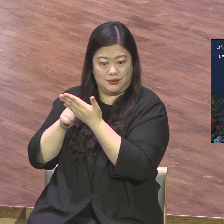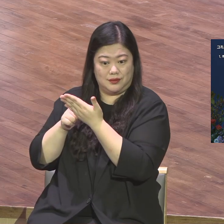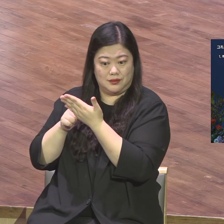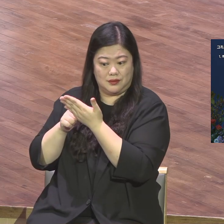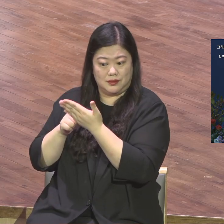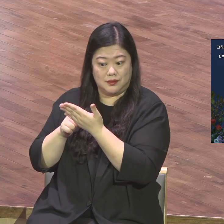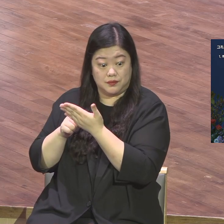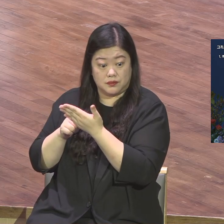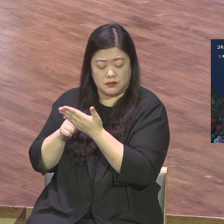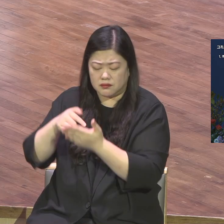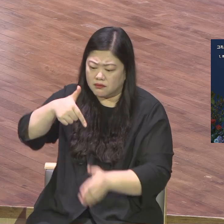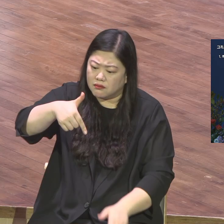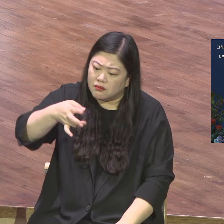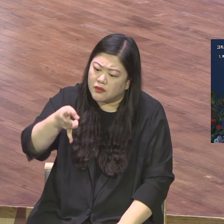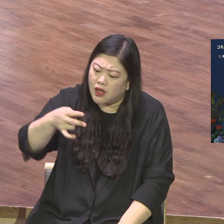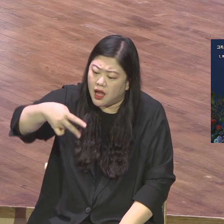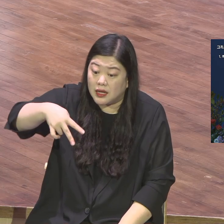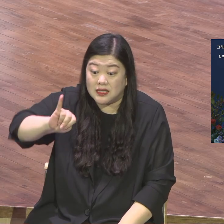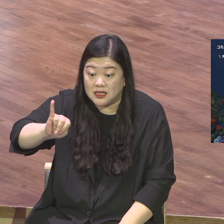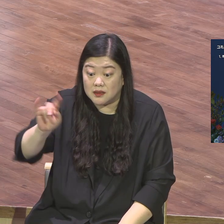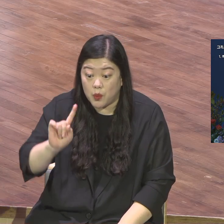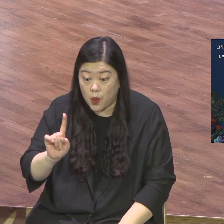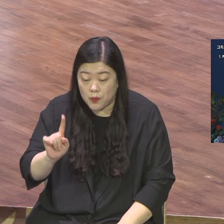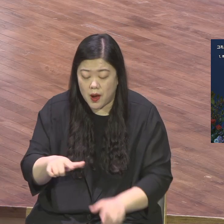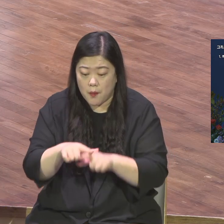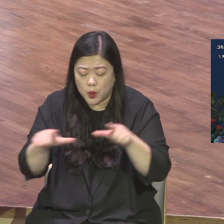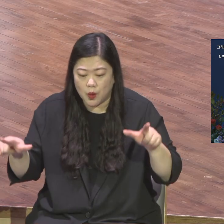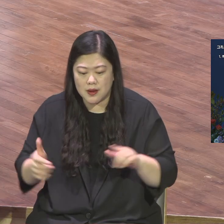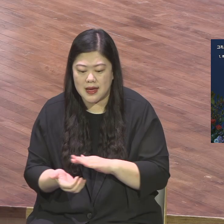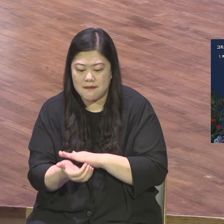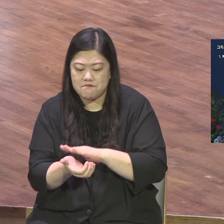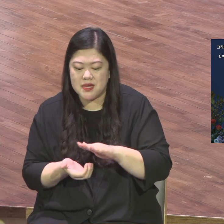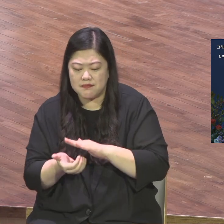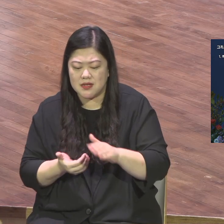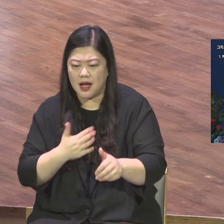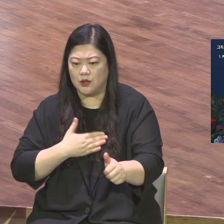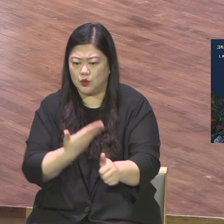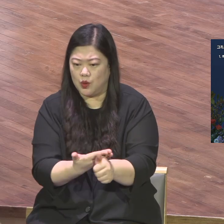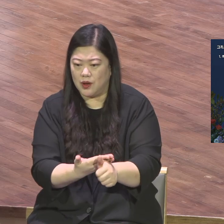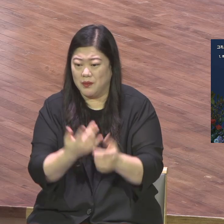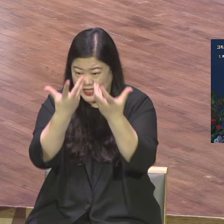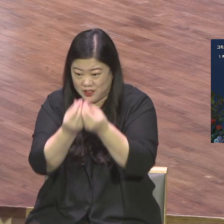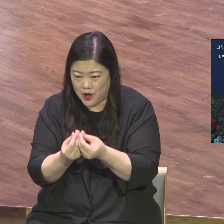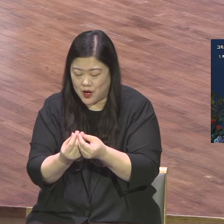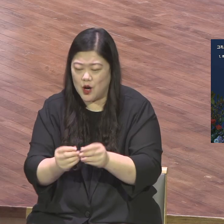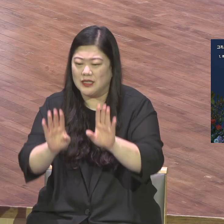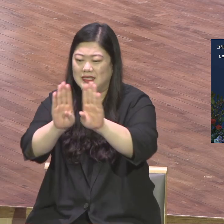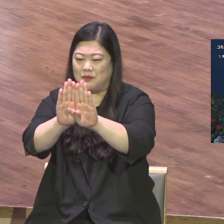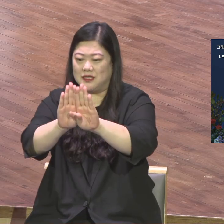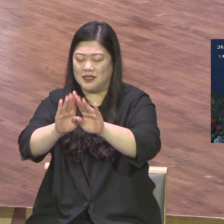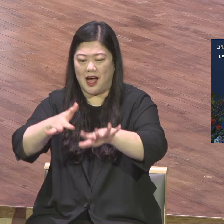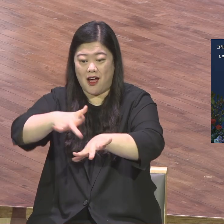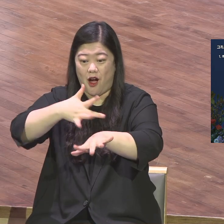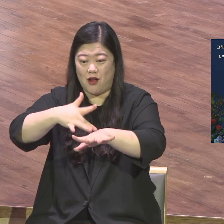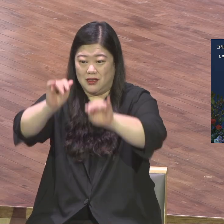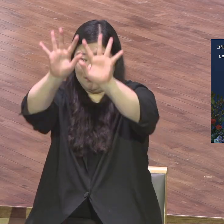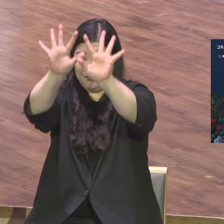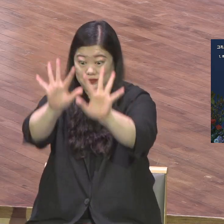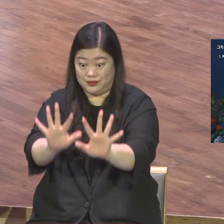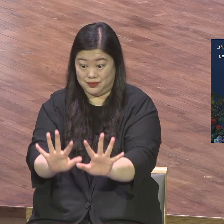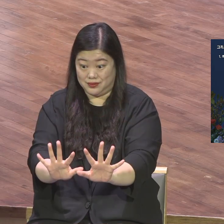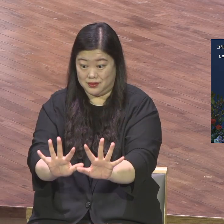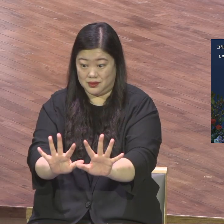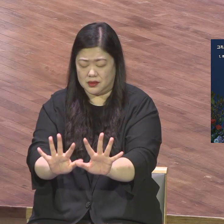계시는 무슨 뜻입니까? 열어 보여준다. 마치 닫혀있는 커튼을 쫙 열어서 봐라, 보게 준다.